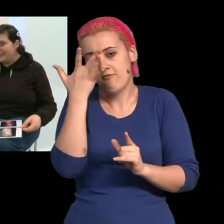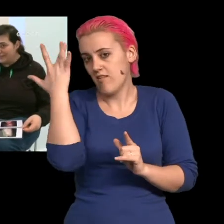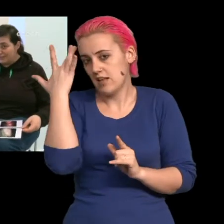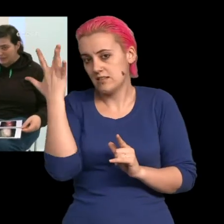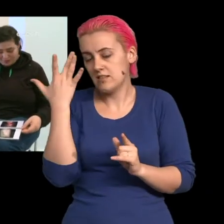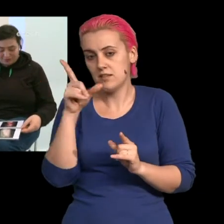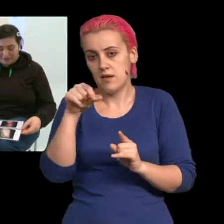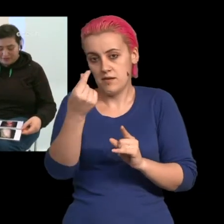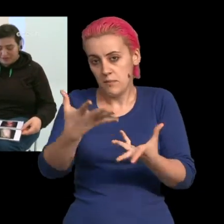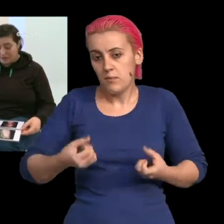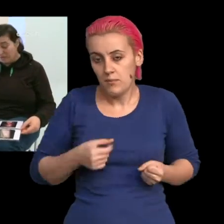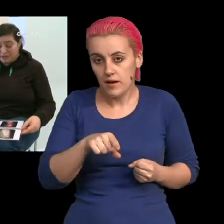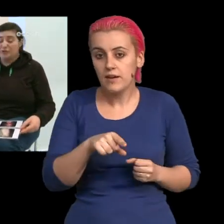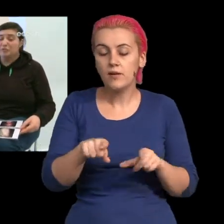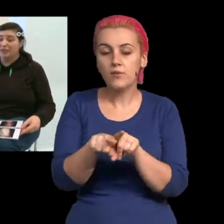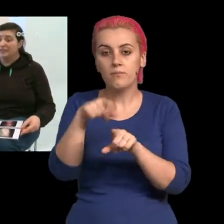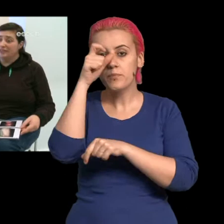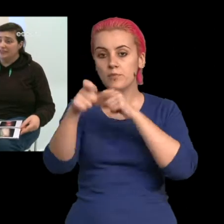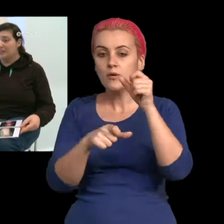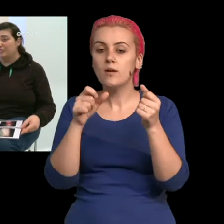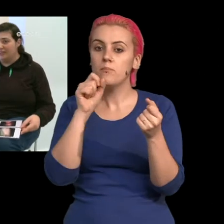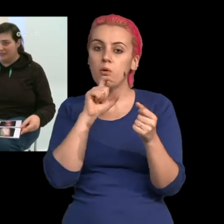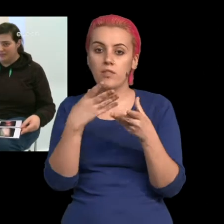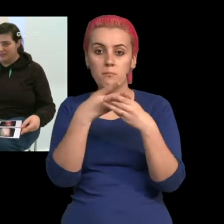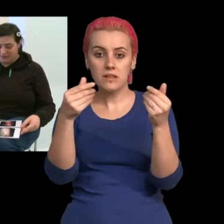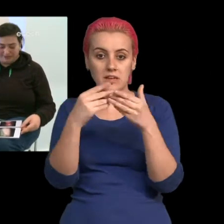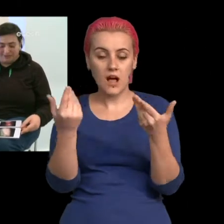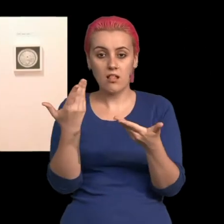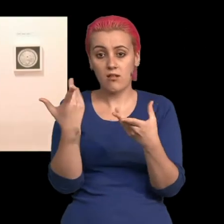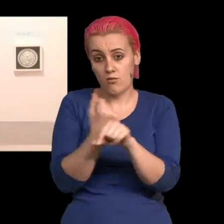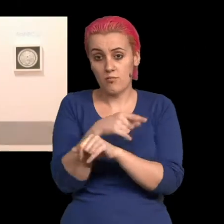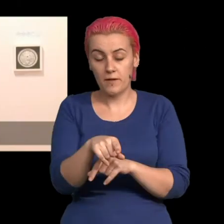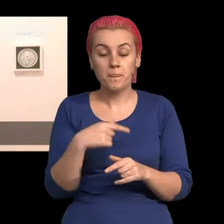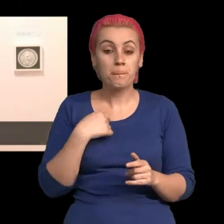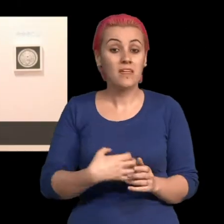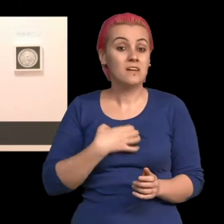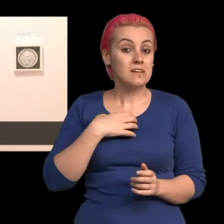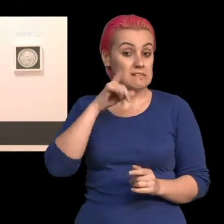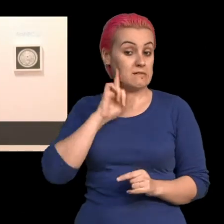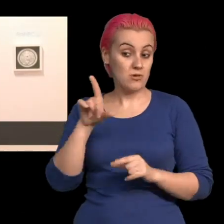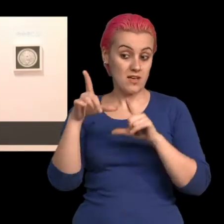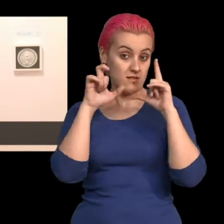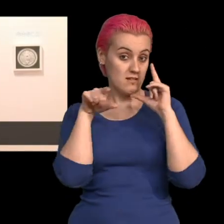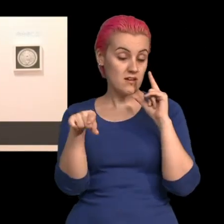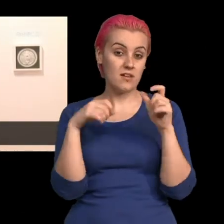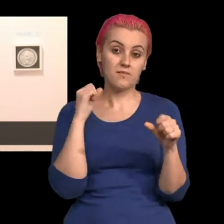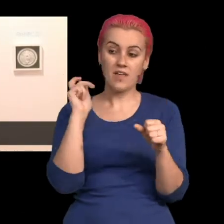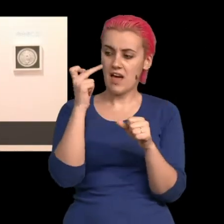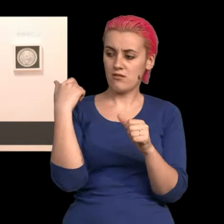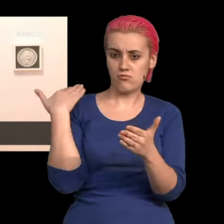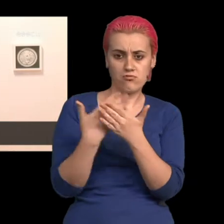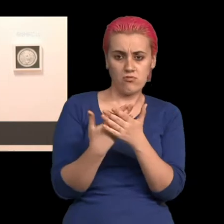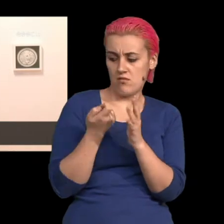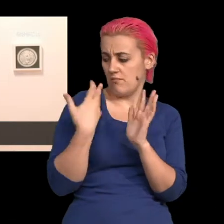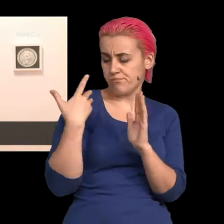mais fáceis e mais económicas para que as pessoas pudessem ter este material consigo. Eu penso que a Susana tem trabalhado nos últimos anos um pouco